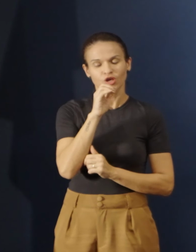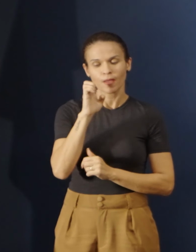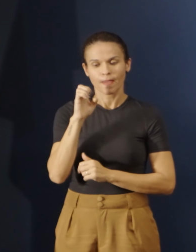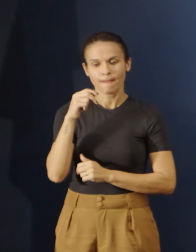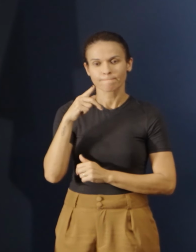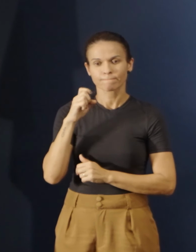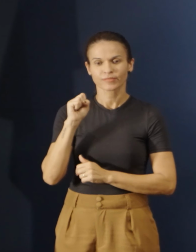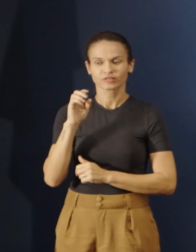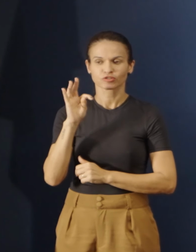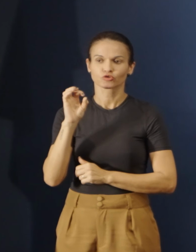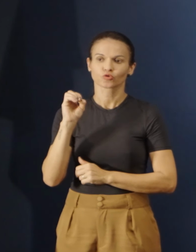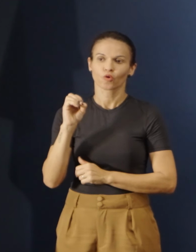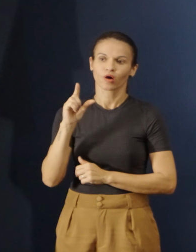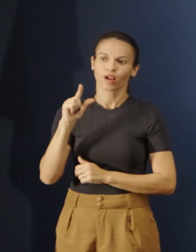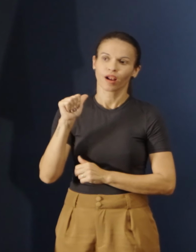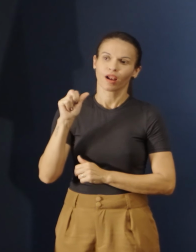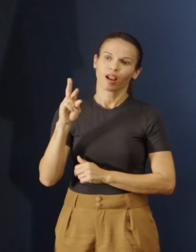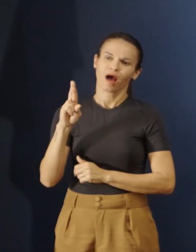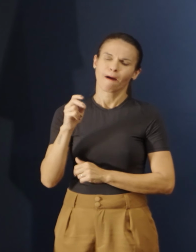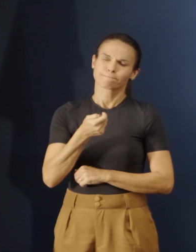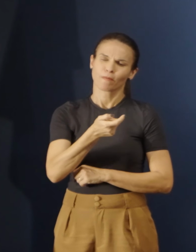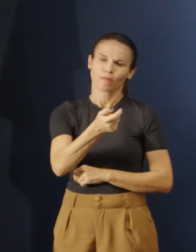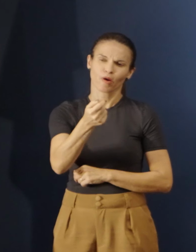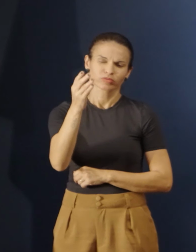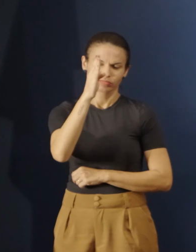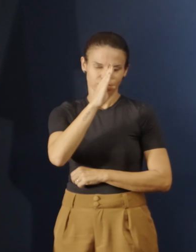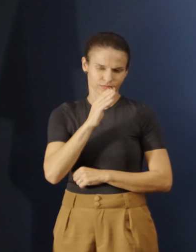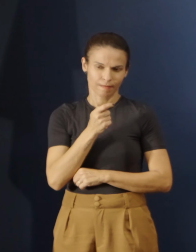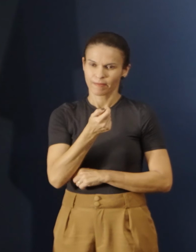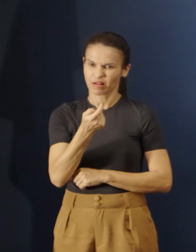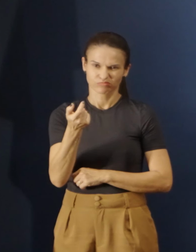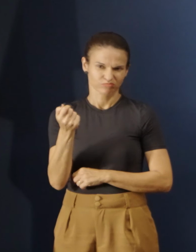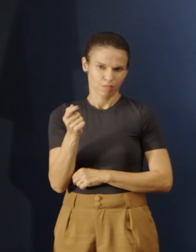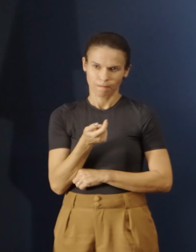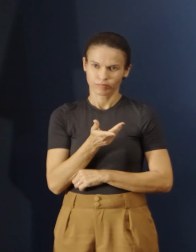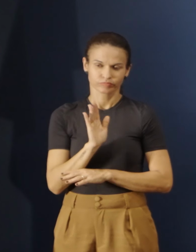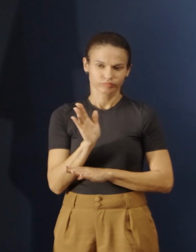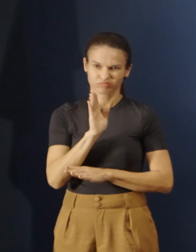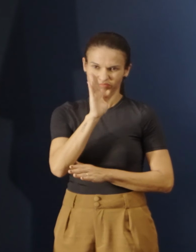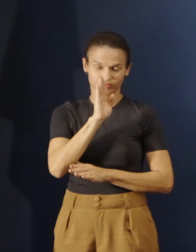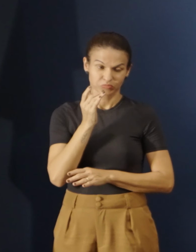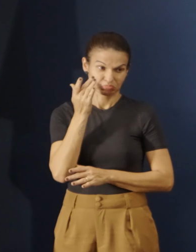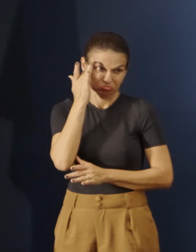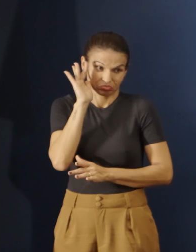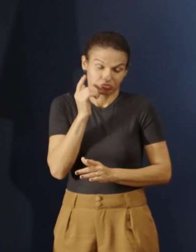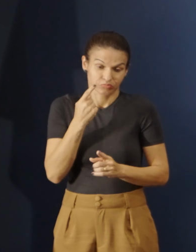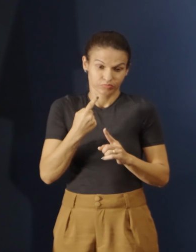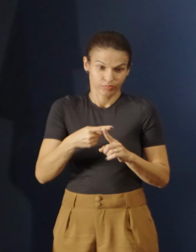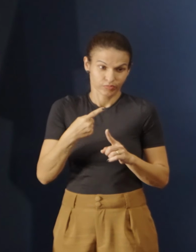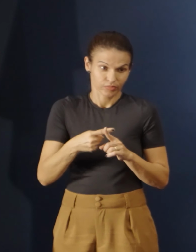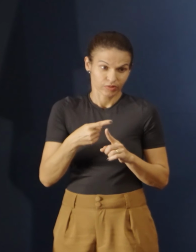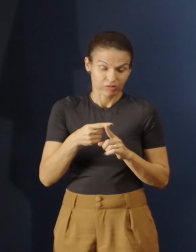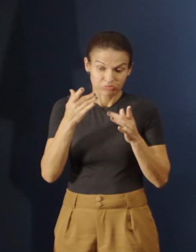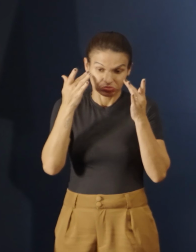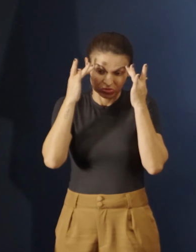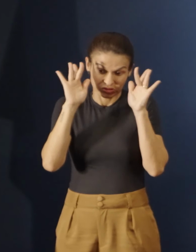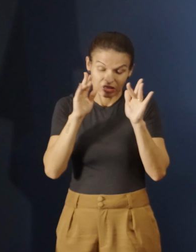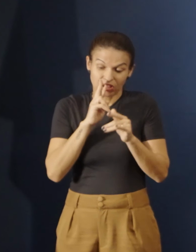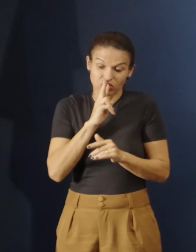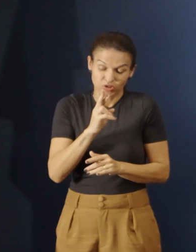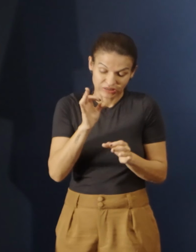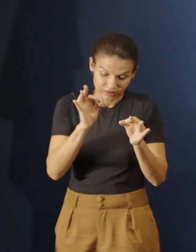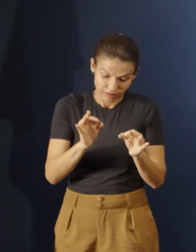romance epistolar, que é o caso, né? Mas é raro, no Brasil foi raro, nunca pegou muito. E eu juro que eu não sei porquê, ou seja, não sei te dar uma